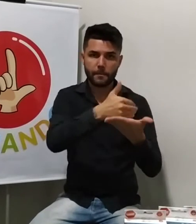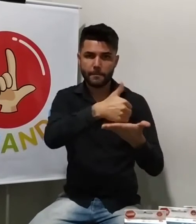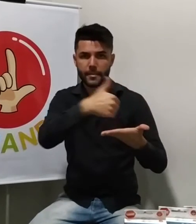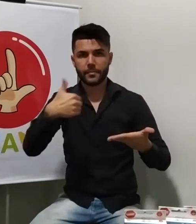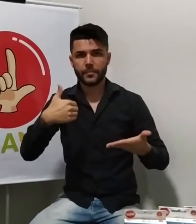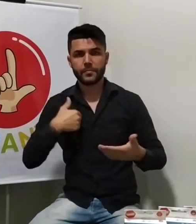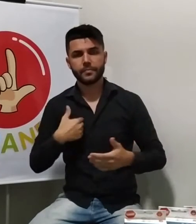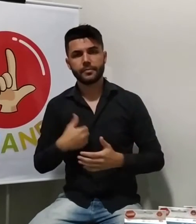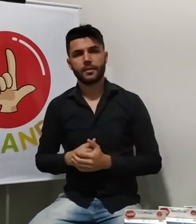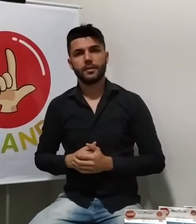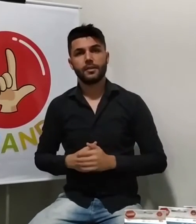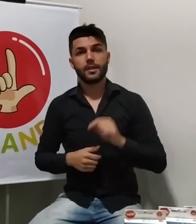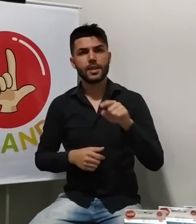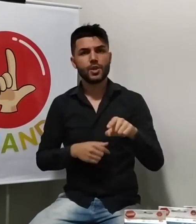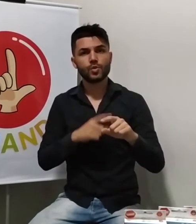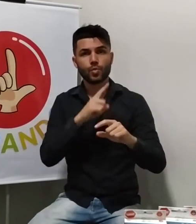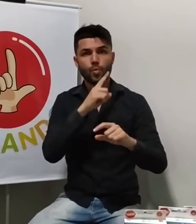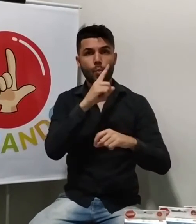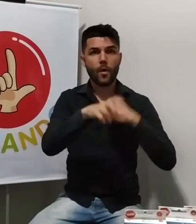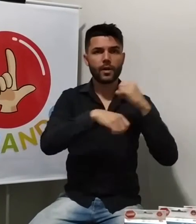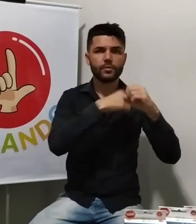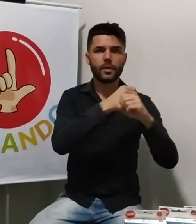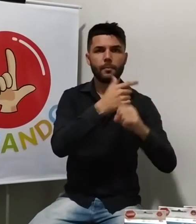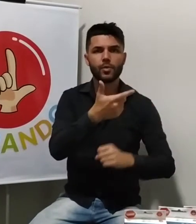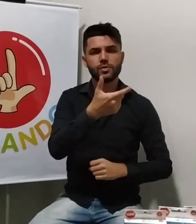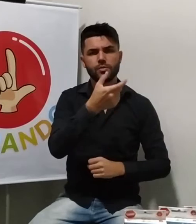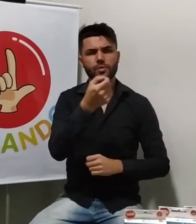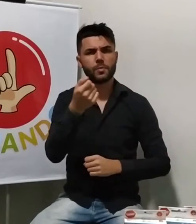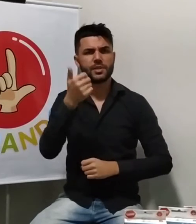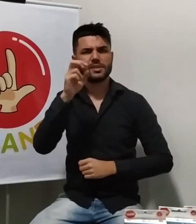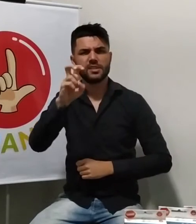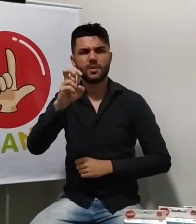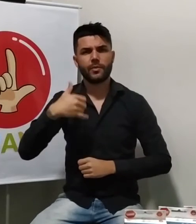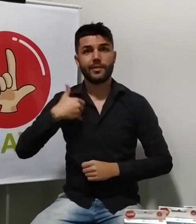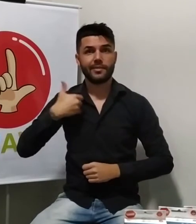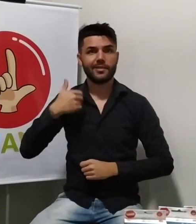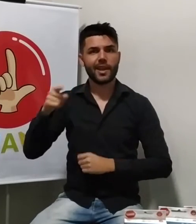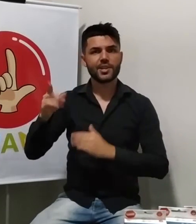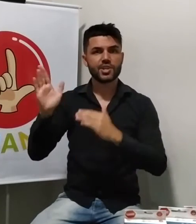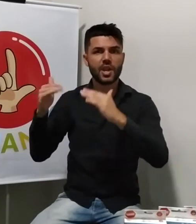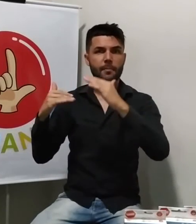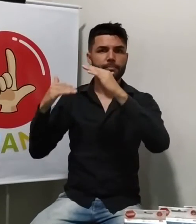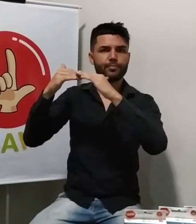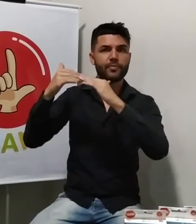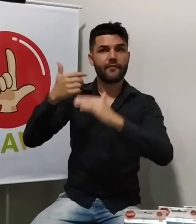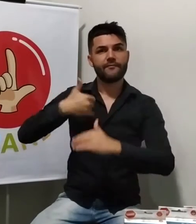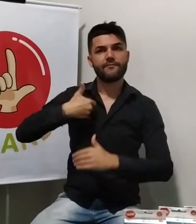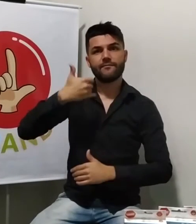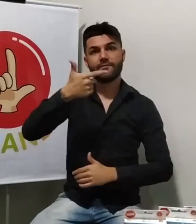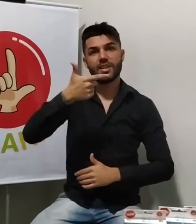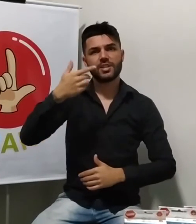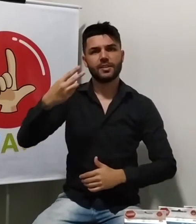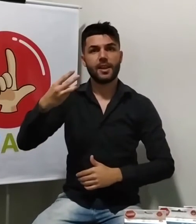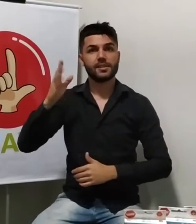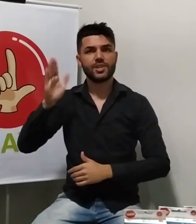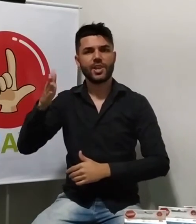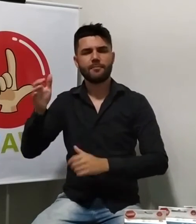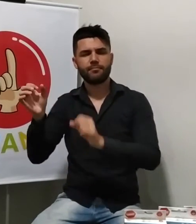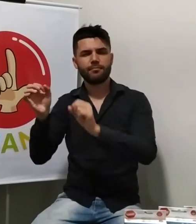celular. Onde vai parar isso aí? Inventando moda e tal. Aí o povo ficou uma preocupação comigo. E aí eu fui, começamos a vender joguinho